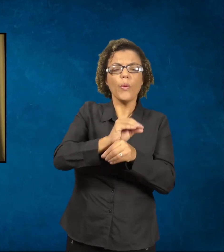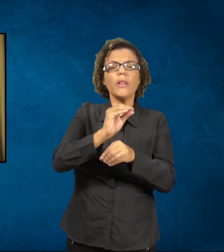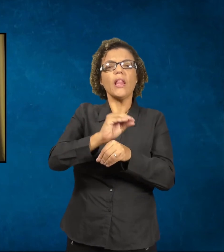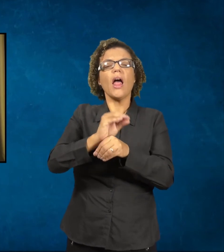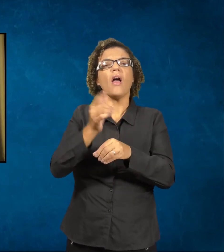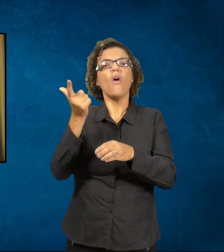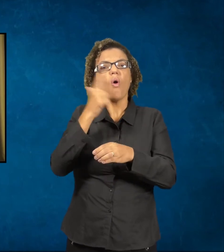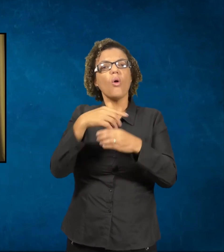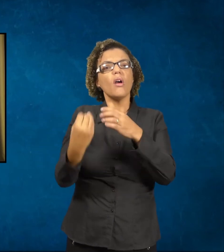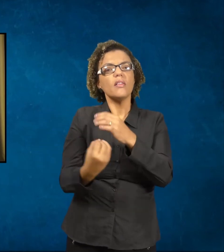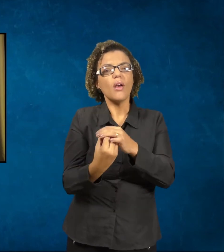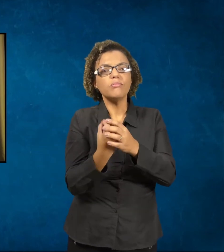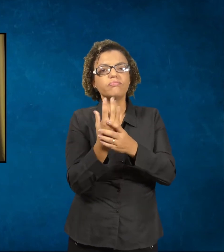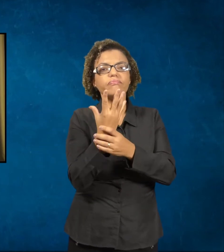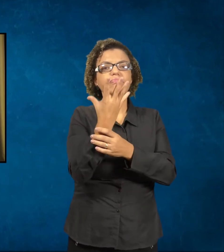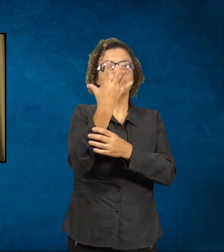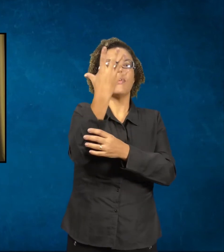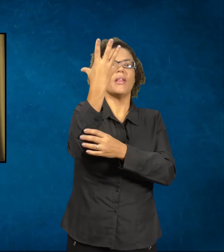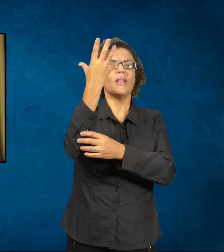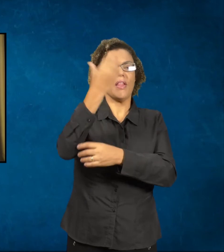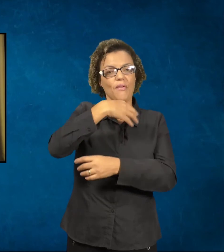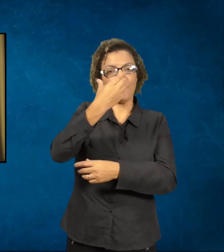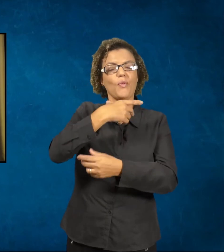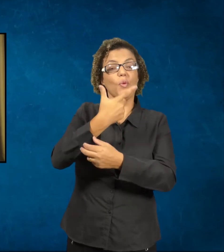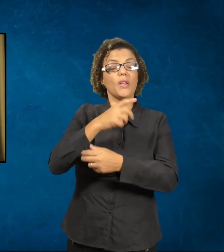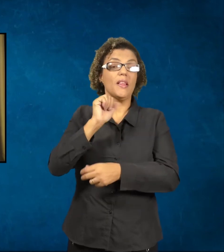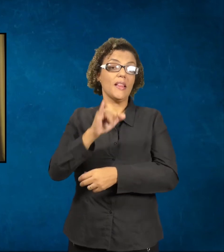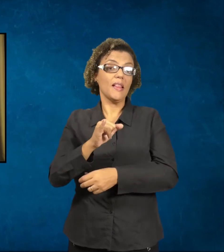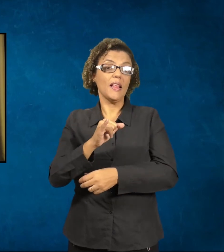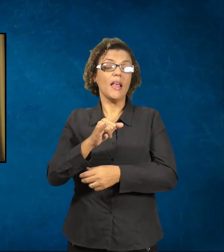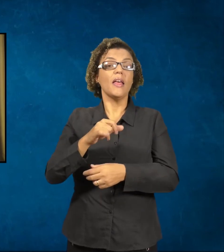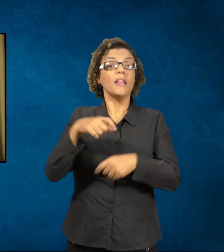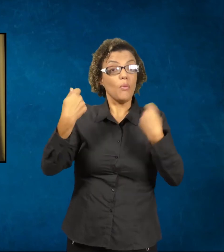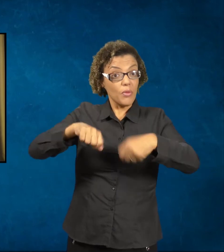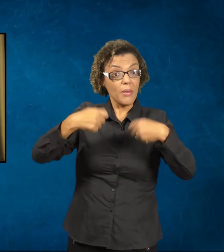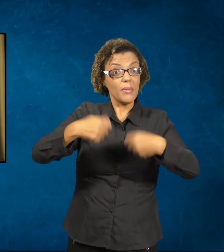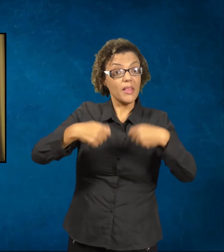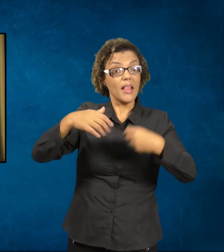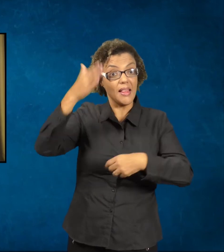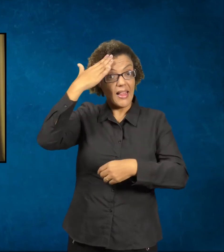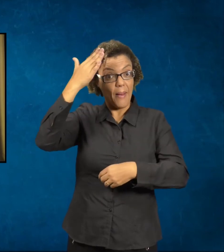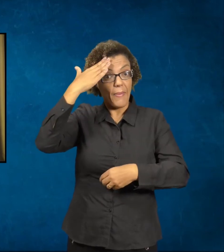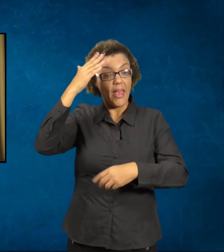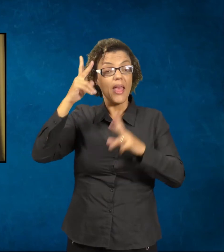quando é bem cultivada. Então há que saber, como se fosse realmente um jardineiro.